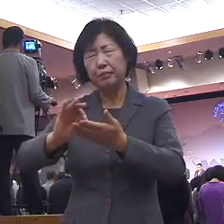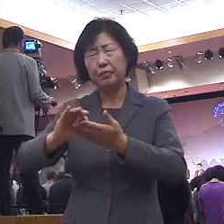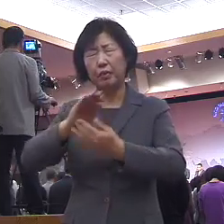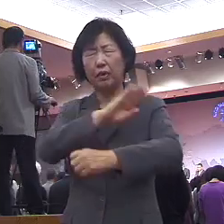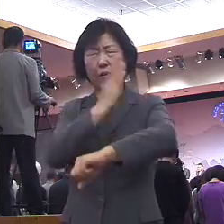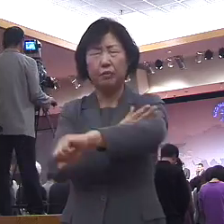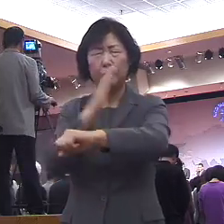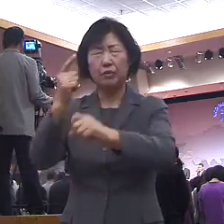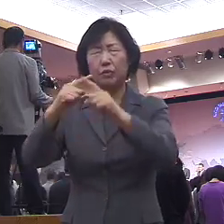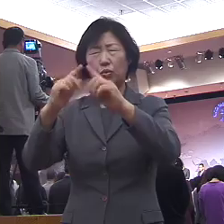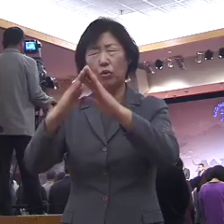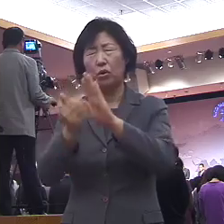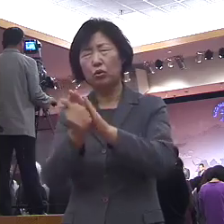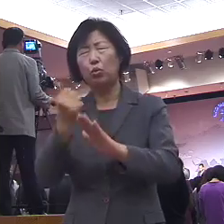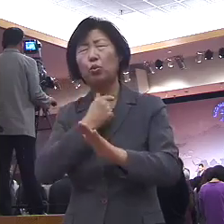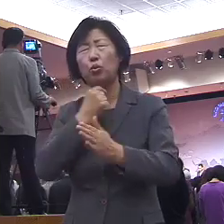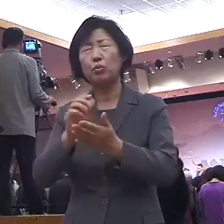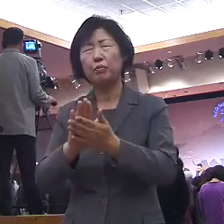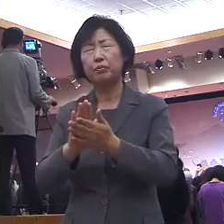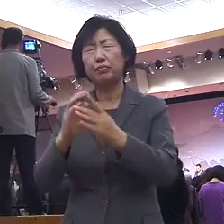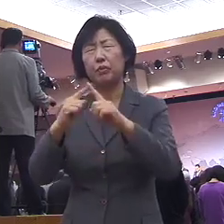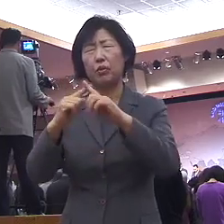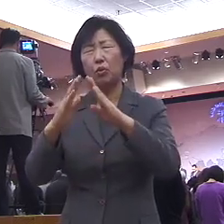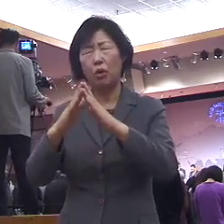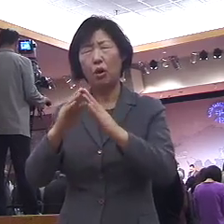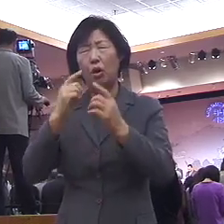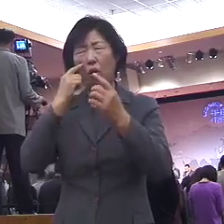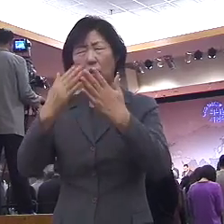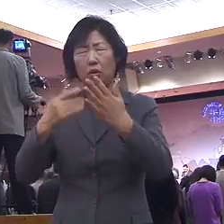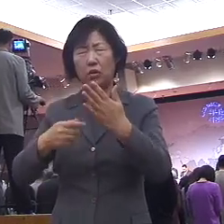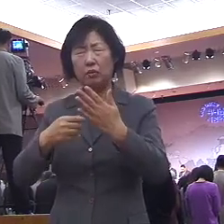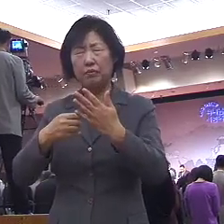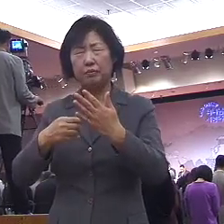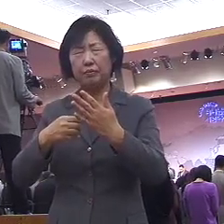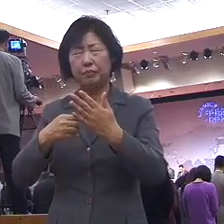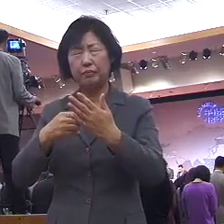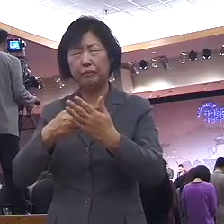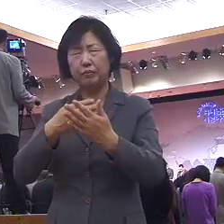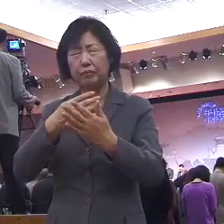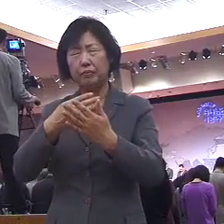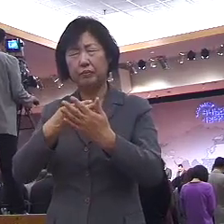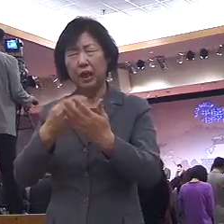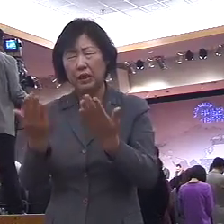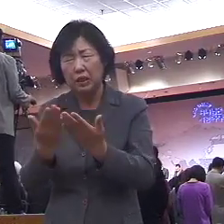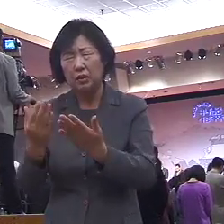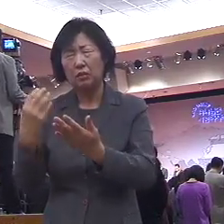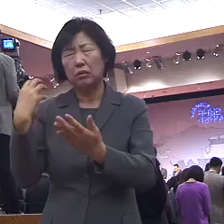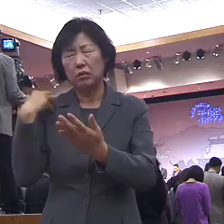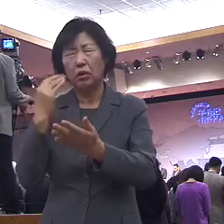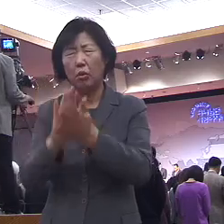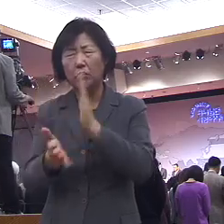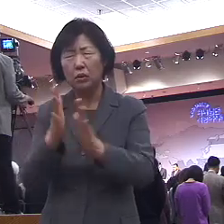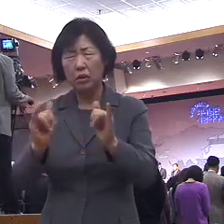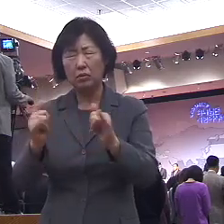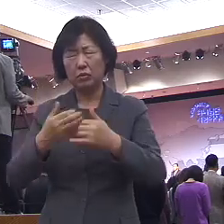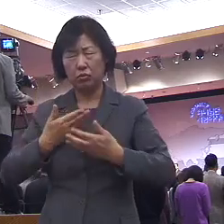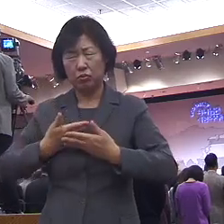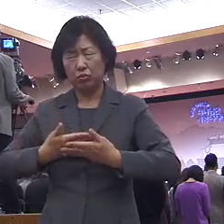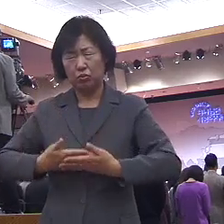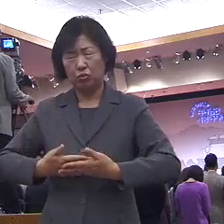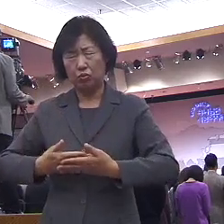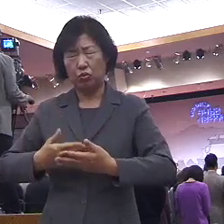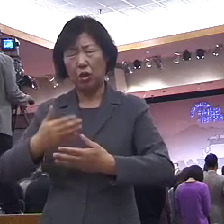소원합니다. 아멘. 또 저희 교회에 특정한 직분 없이 조용히 하나님만 바라보며 섬기는 분들이 많음을 감사드립니다.